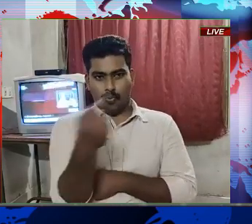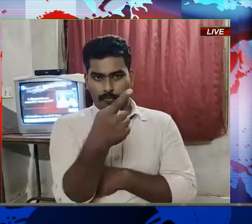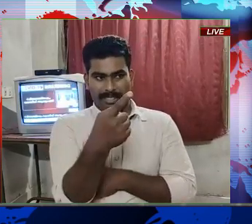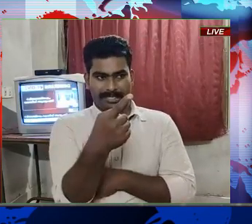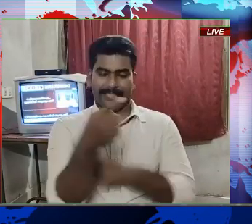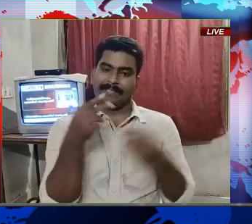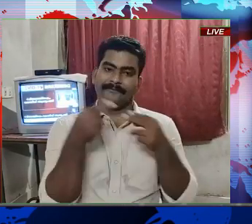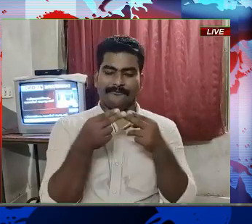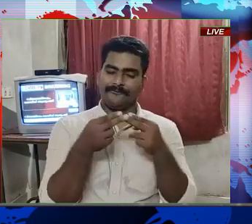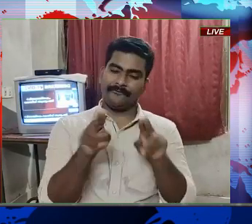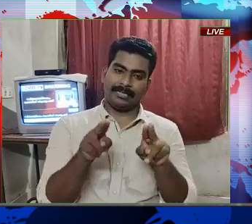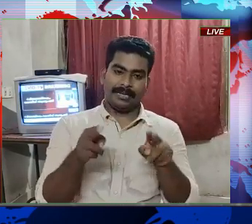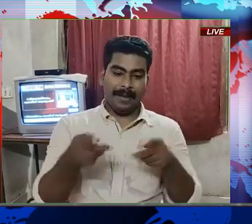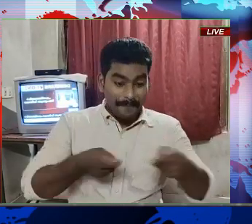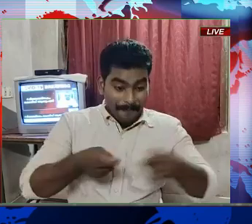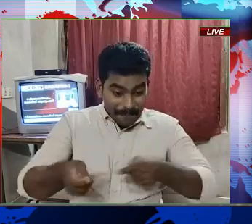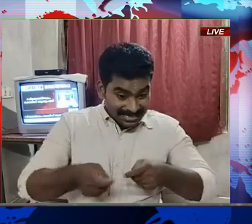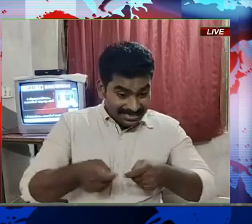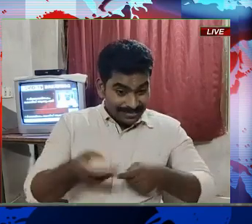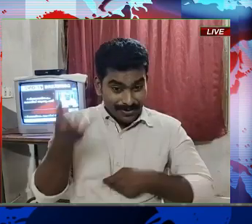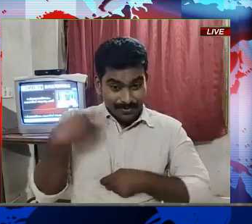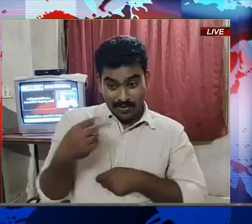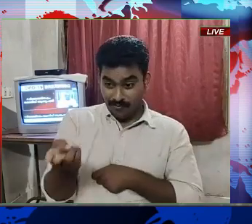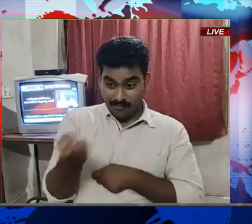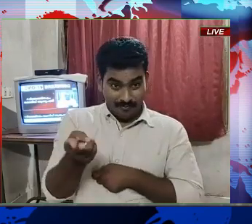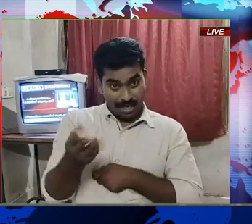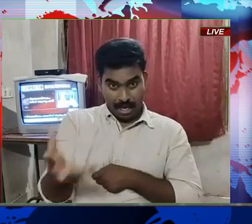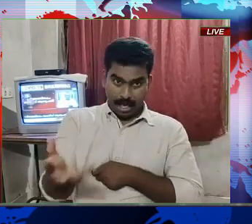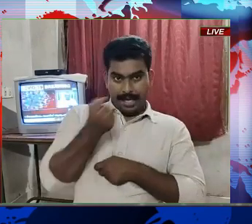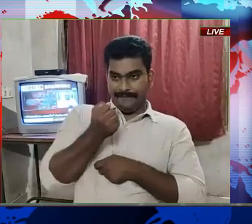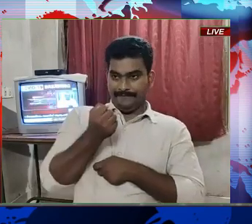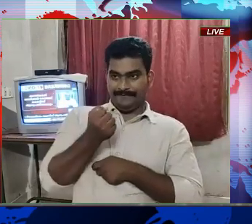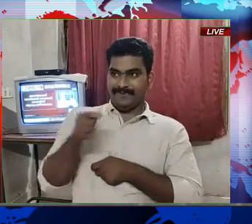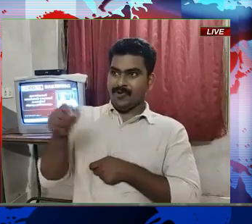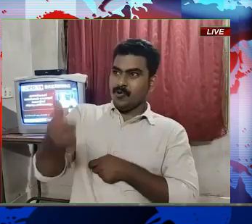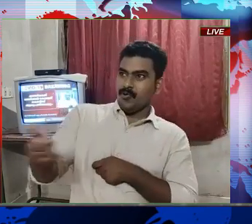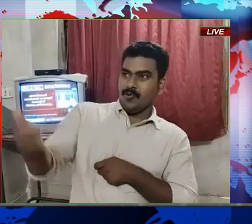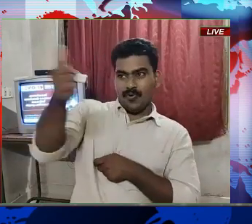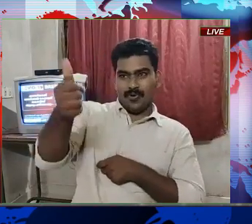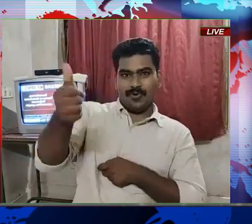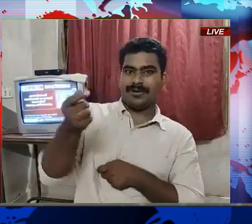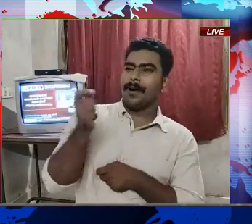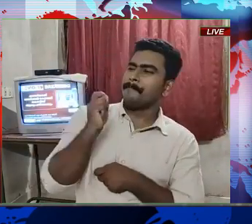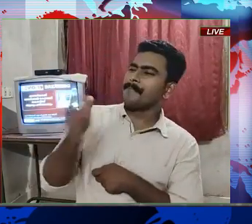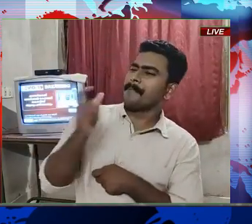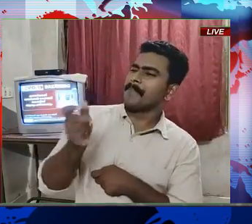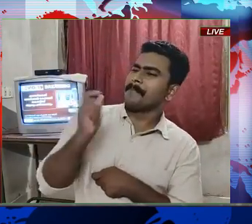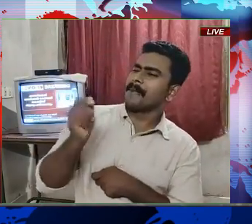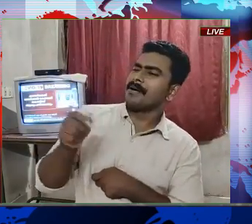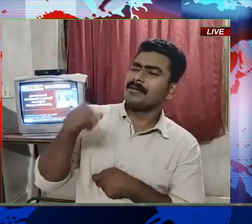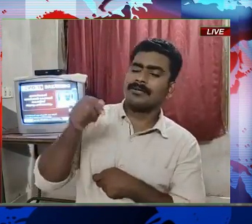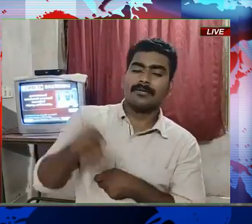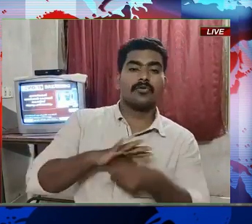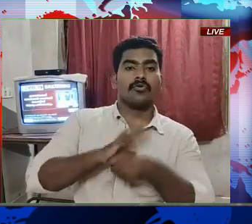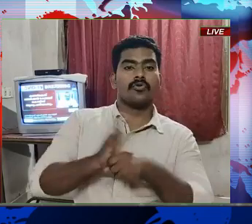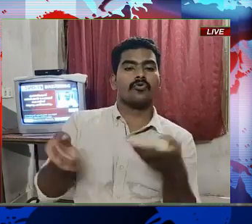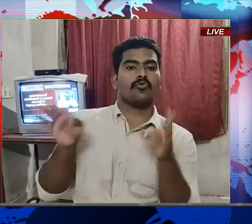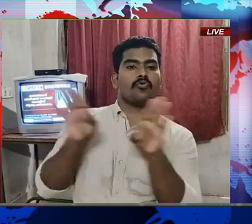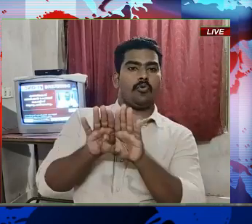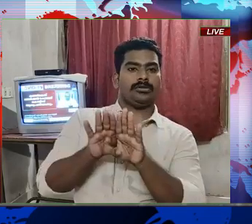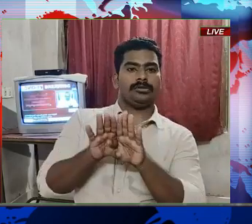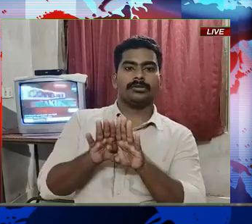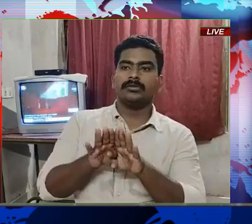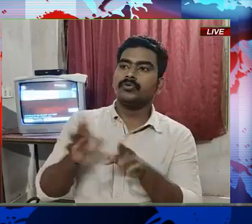നമ്മുടെ സമൂഹം മൊത്തത്തിൽ ശ്രദ്ധിച്ചത്. അത് ആ നിലയിൽ തന്നെ തുടരേണ്ടതാണ്. നമ്മുടെ